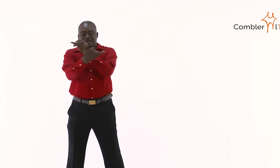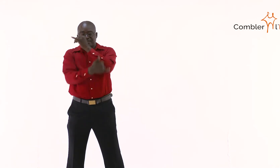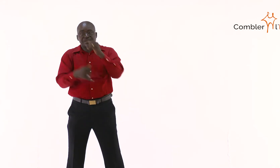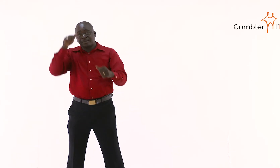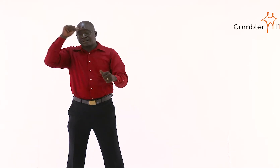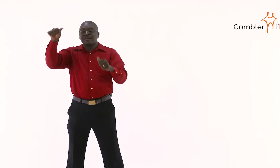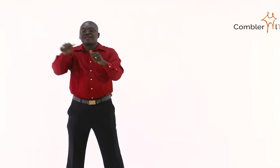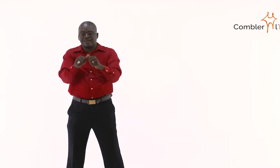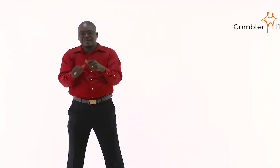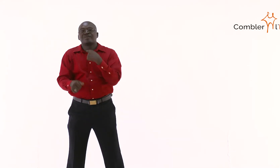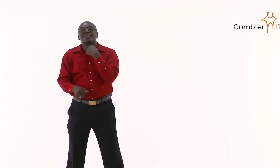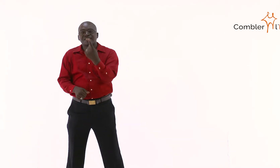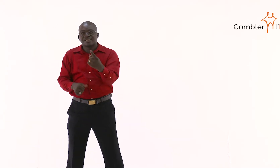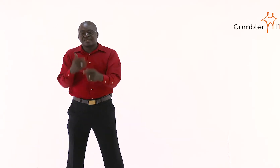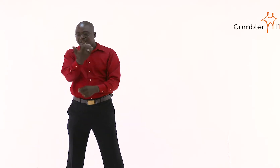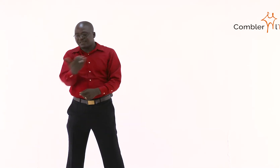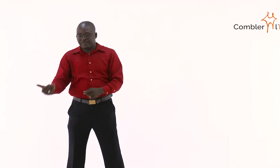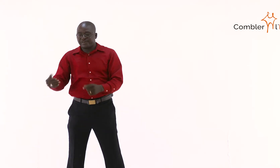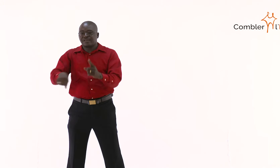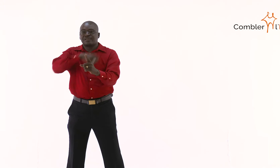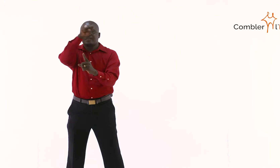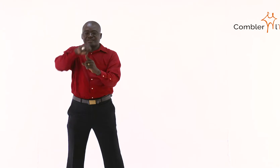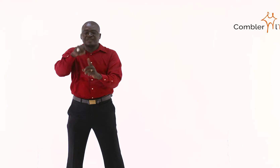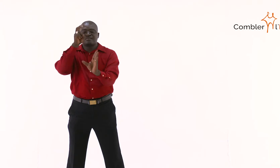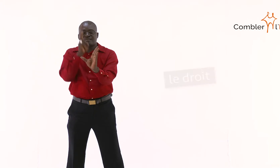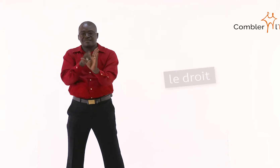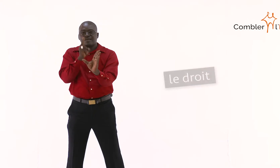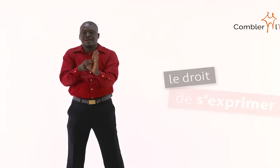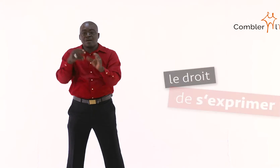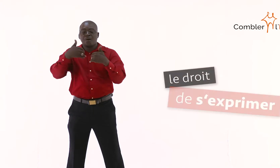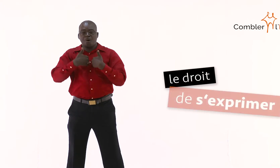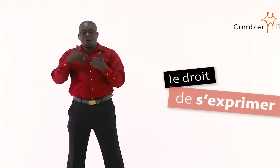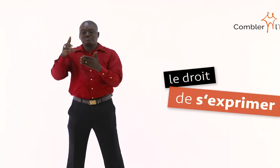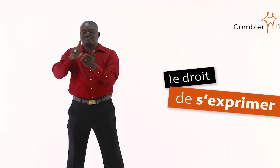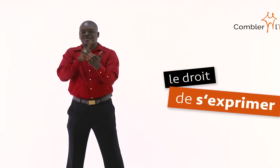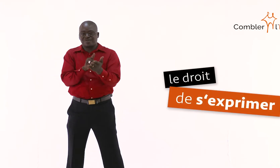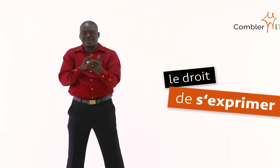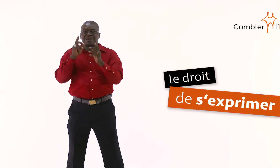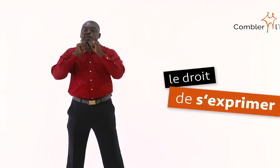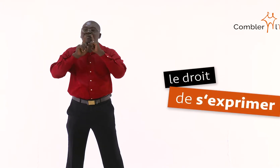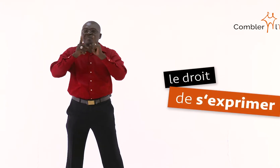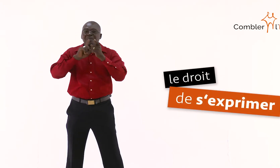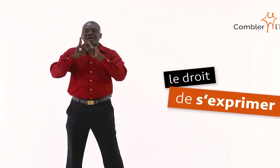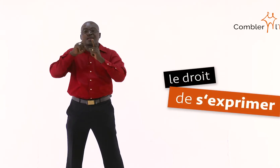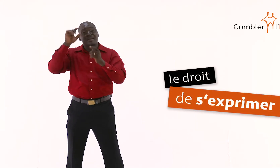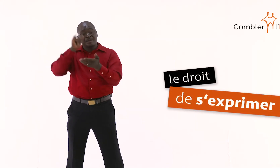Les pays sont d'accord pour dire que les enfants en situation de handicap ont le droit de s'exprimer à propos de ce qui les